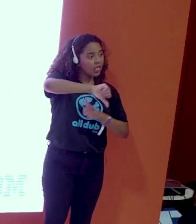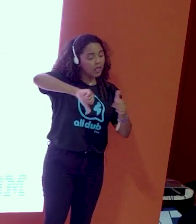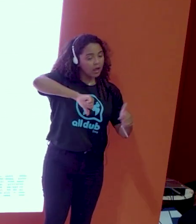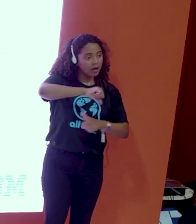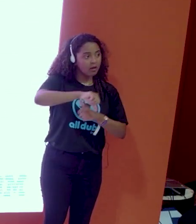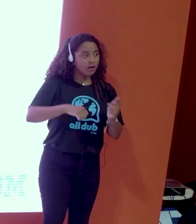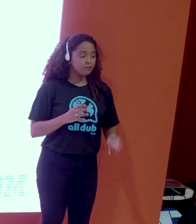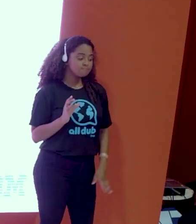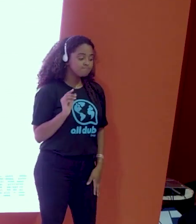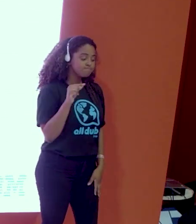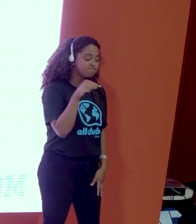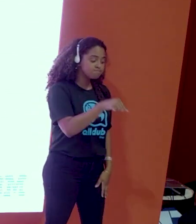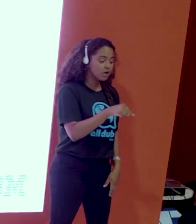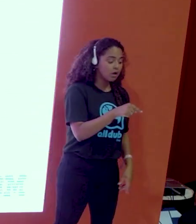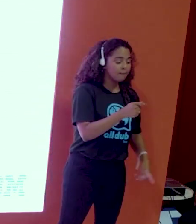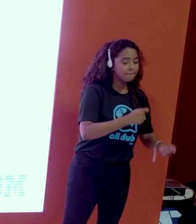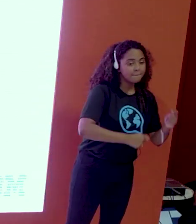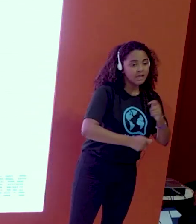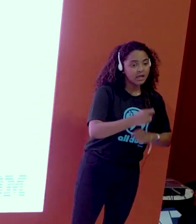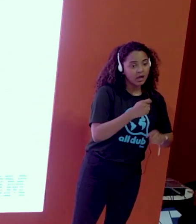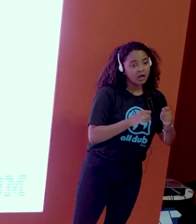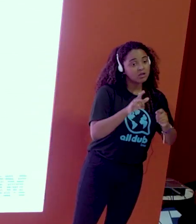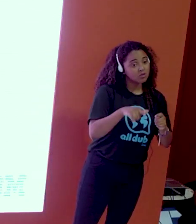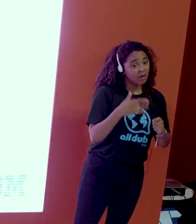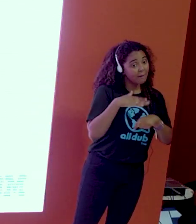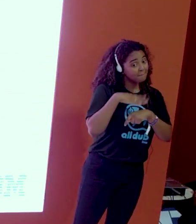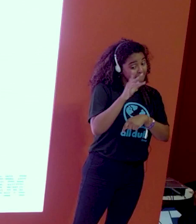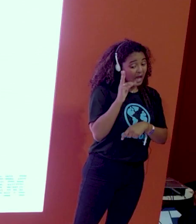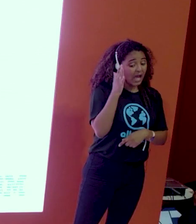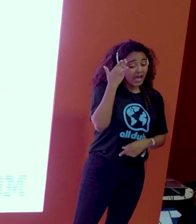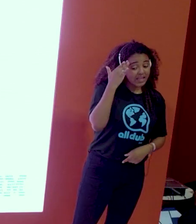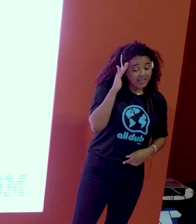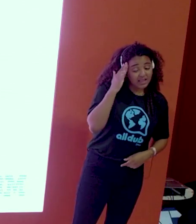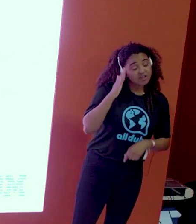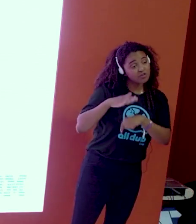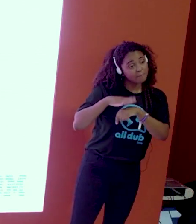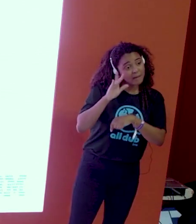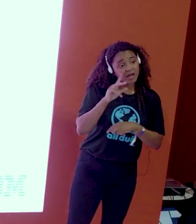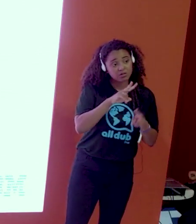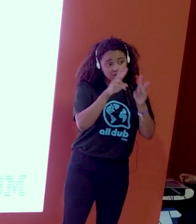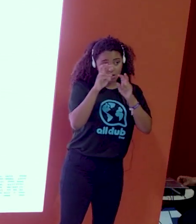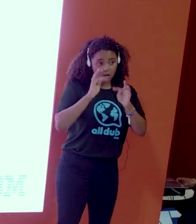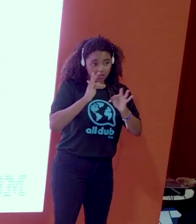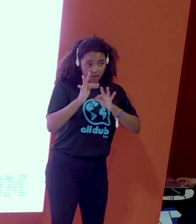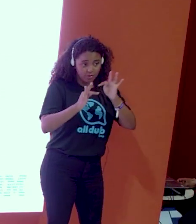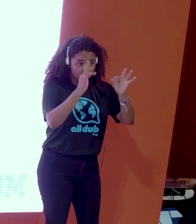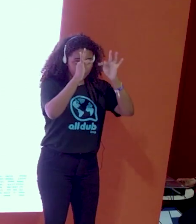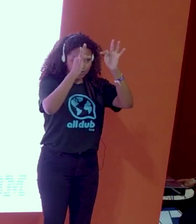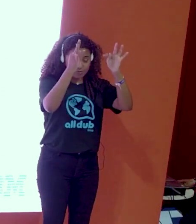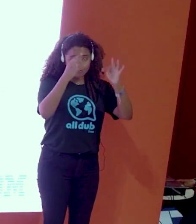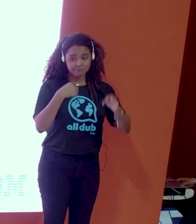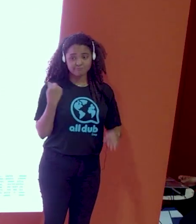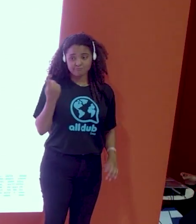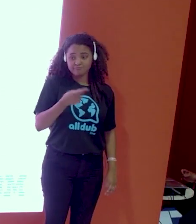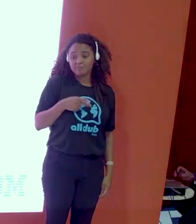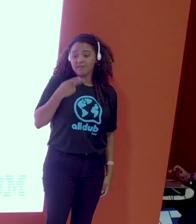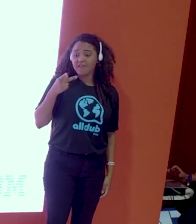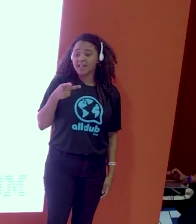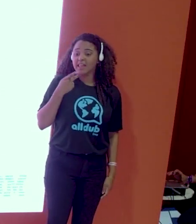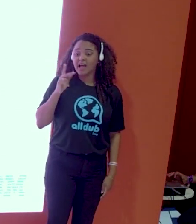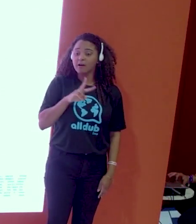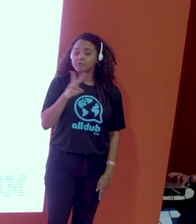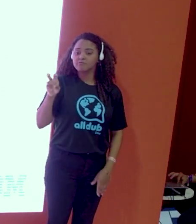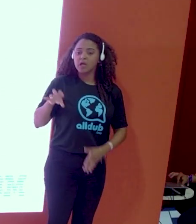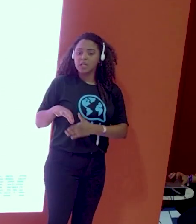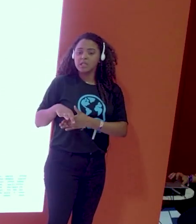mercado consumidor, que é cada vez mais letrado em tecnologia. E não dá para falar de liderança nesse mundo sem